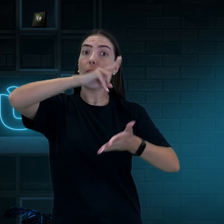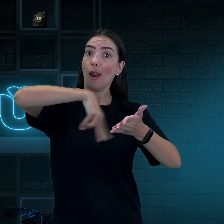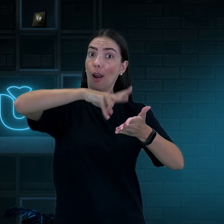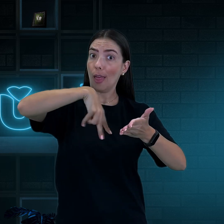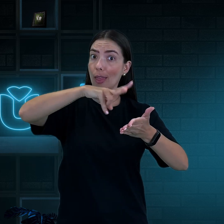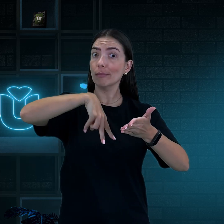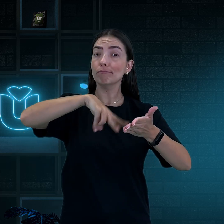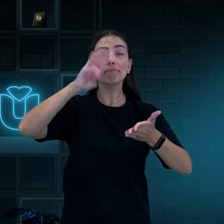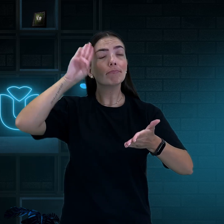ele pode aprender a ler,